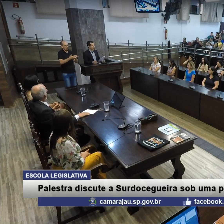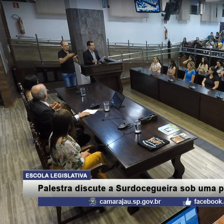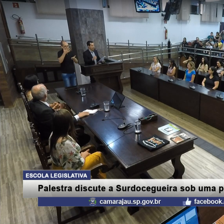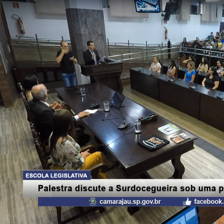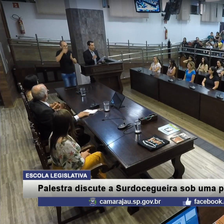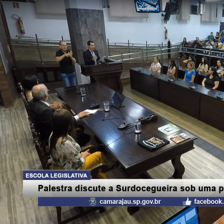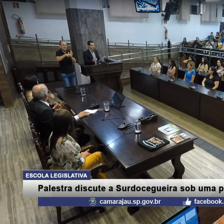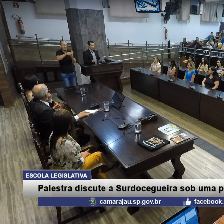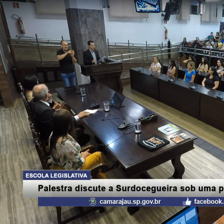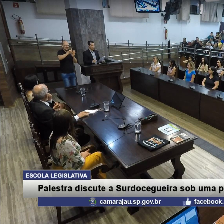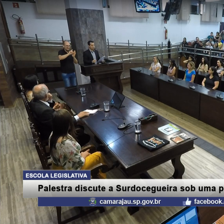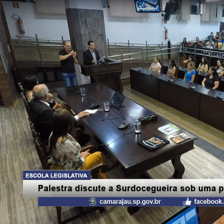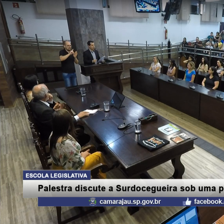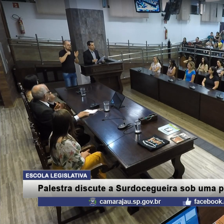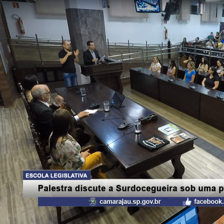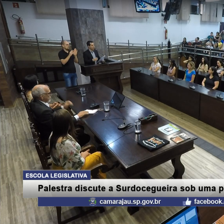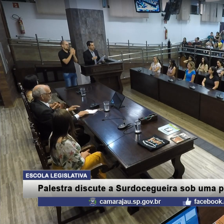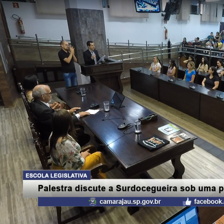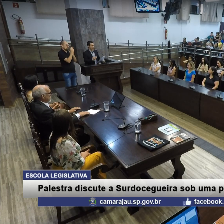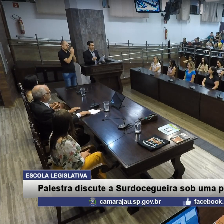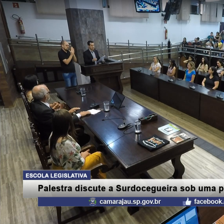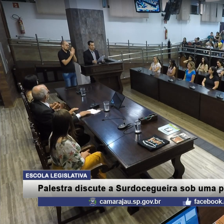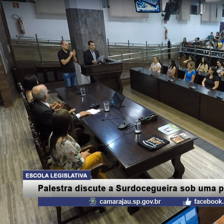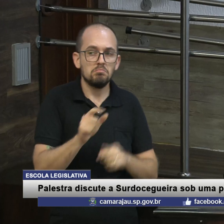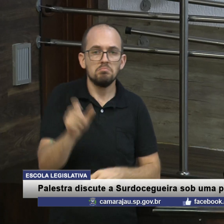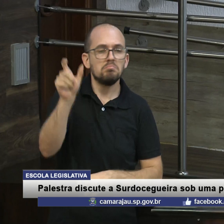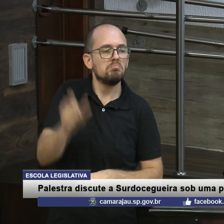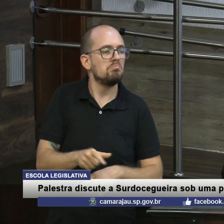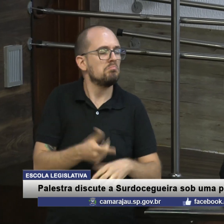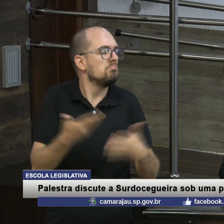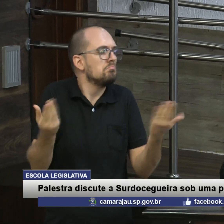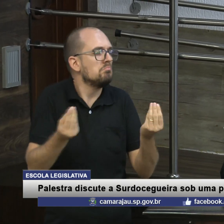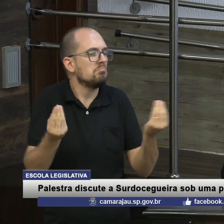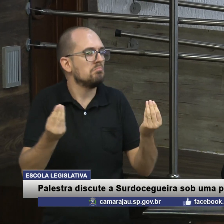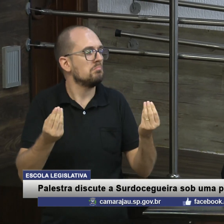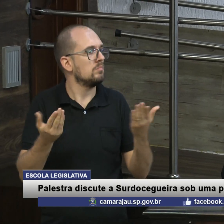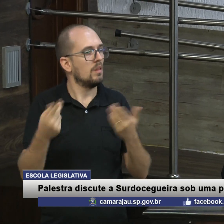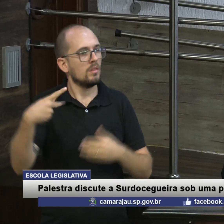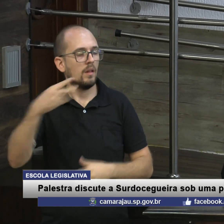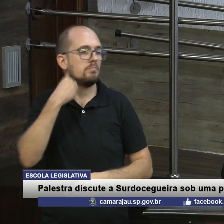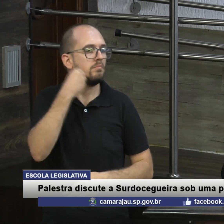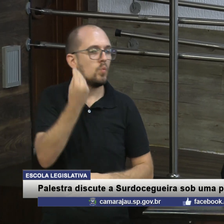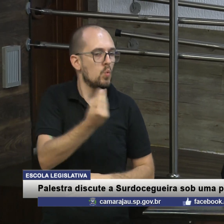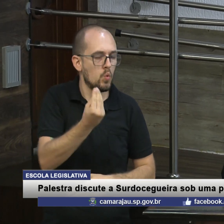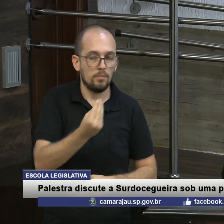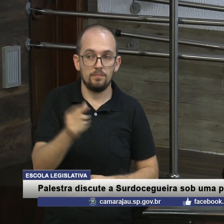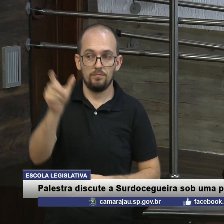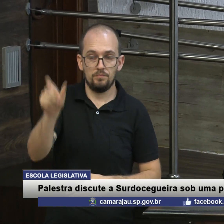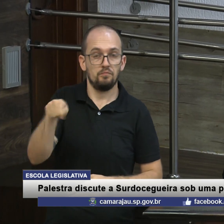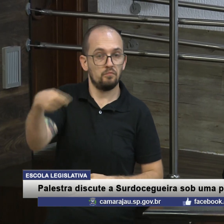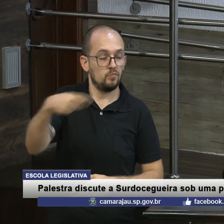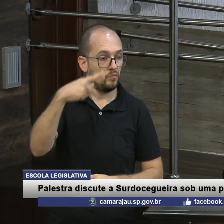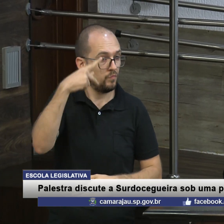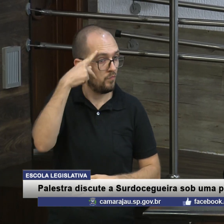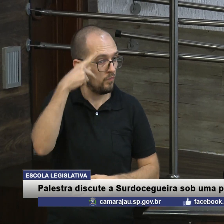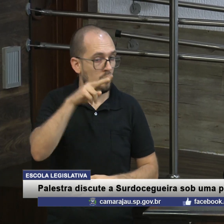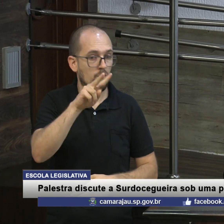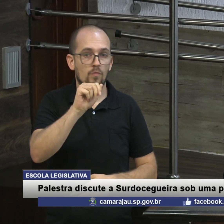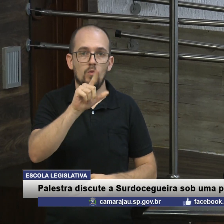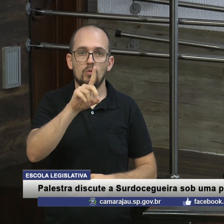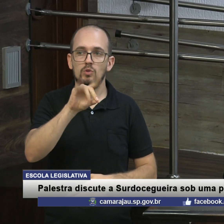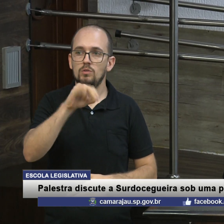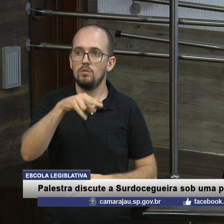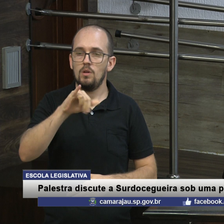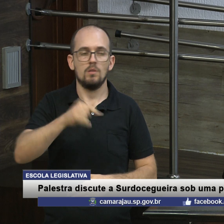nós vamos agora a um breve histórico da nossa palestrante. A Valdinéia Aparecida do Nascimento é da cidade